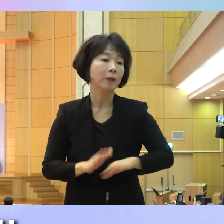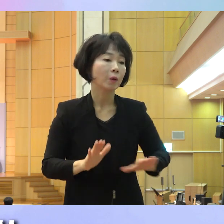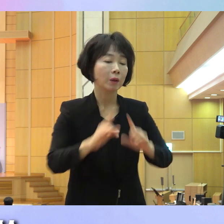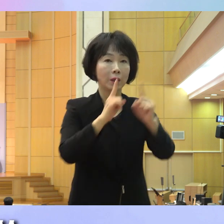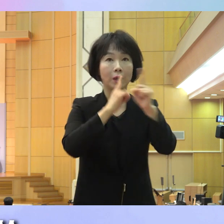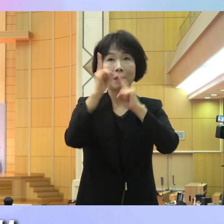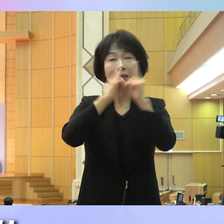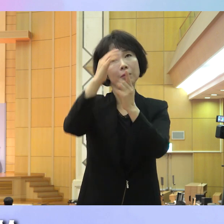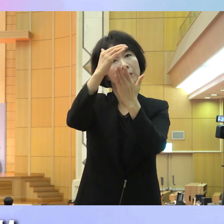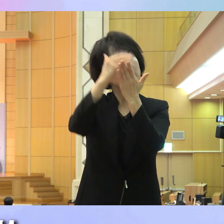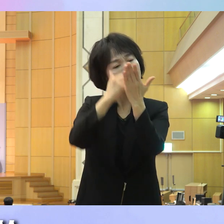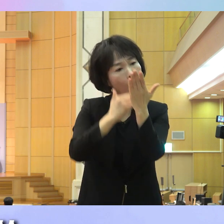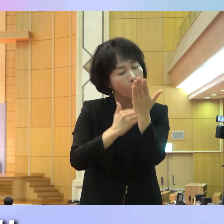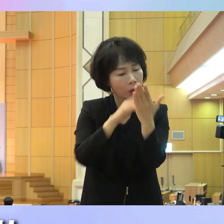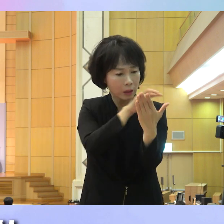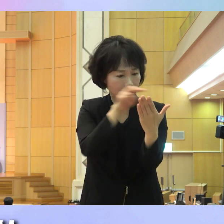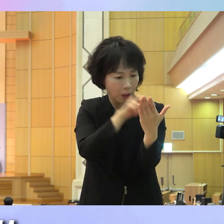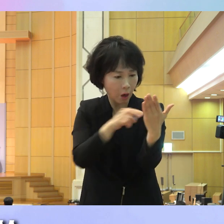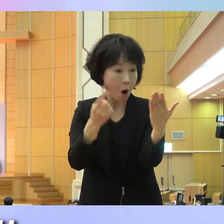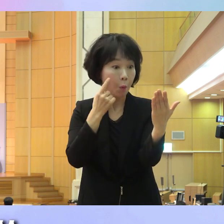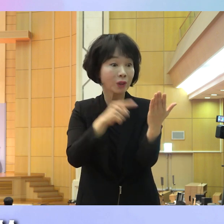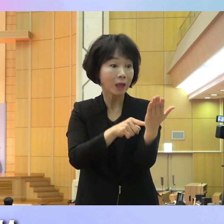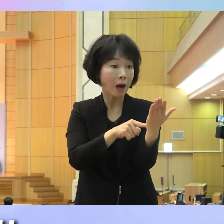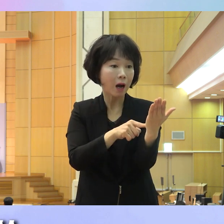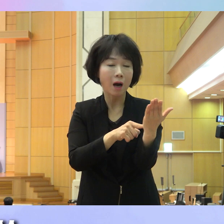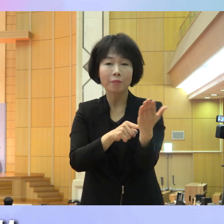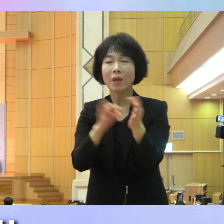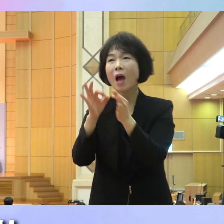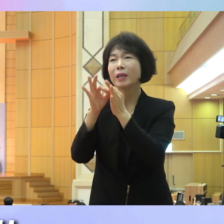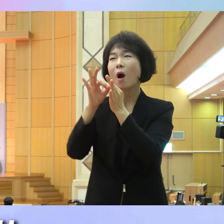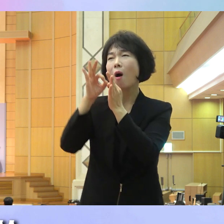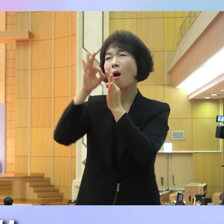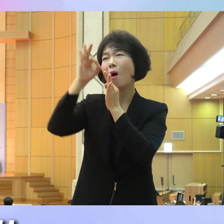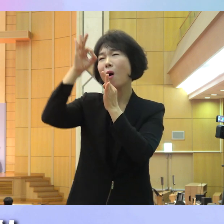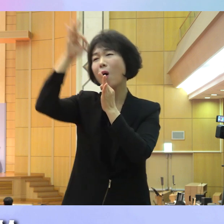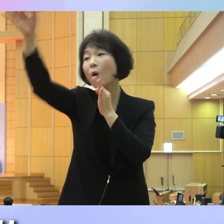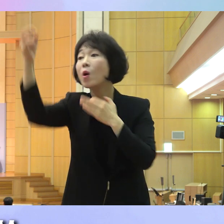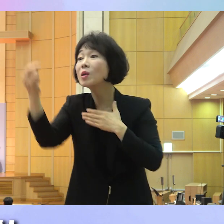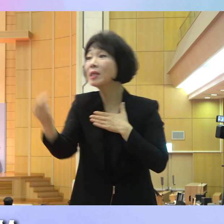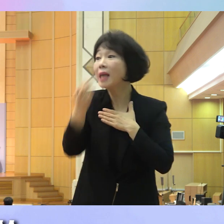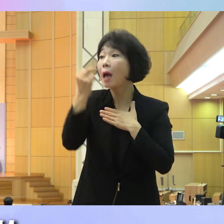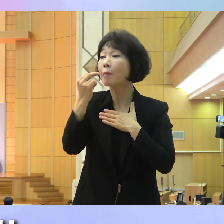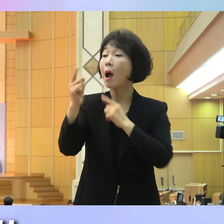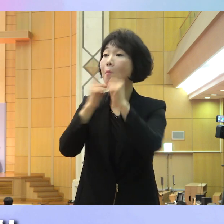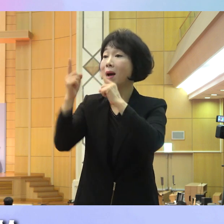말씀에도 봤듯이 영생의 말씀이 계심에